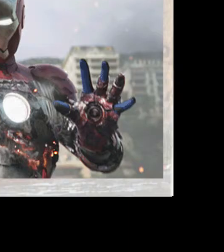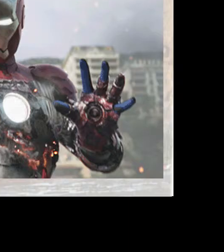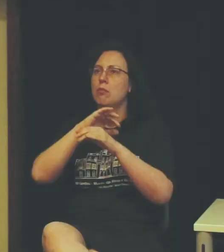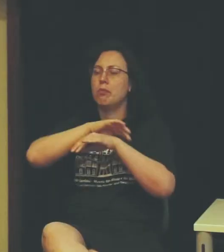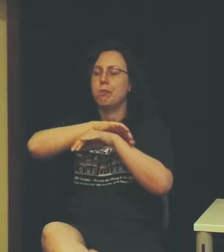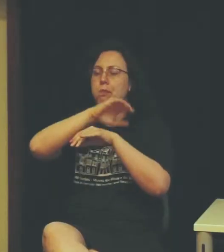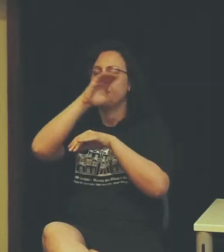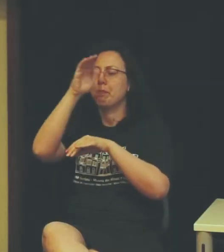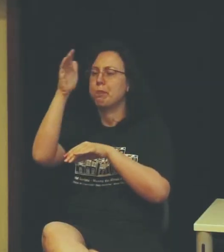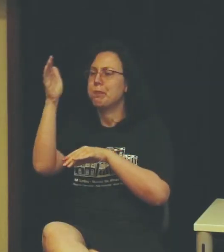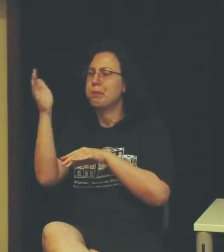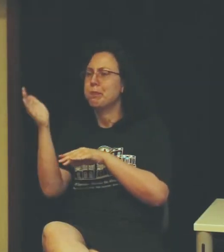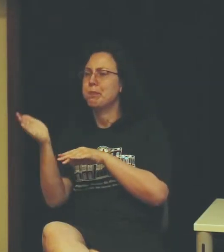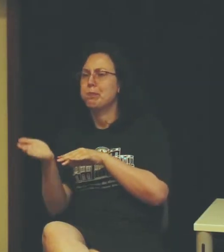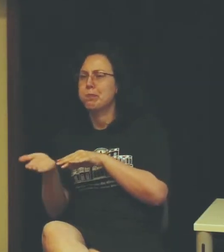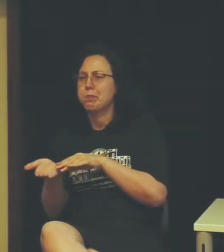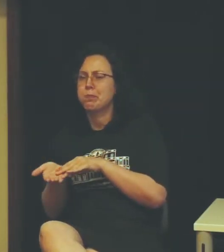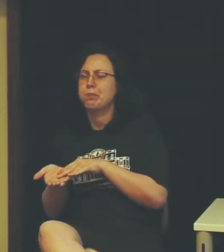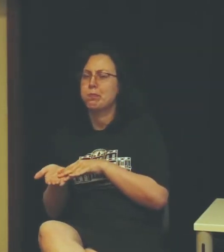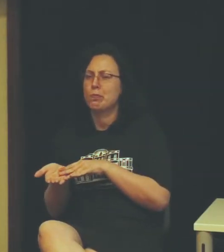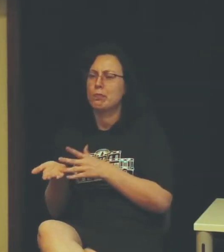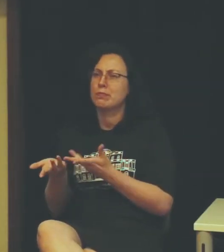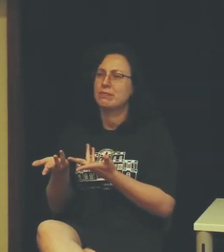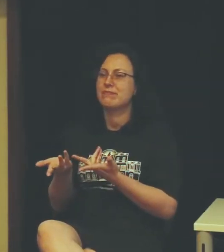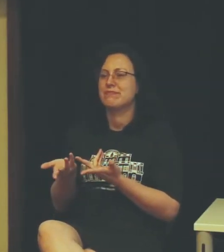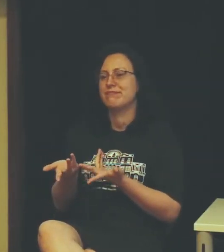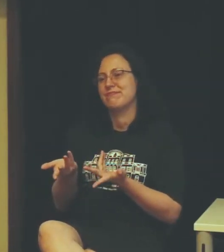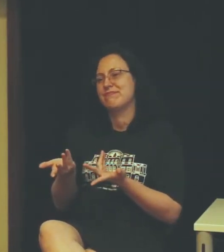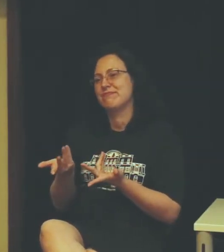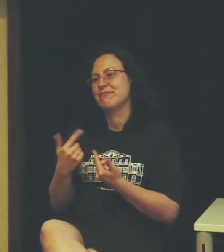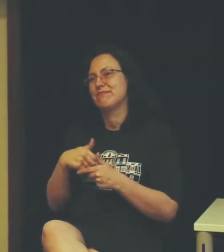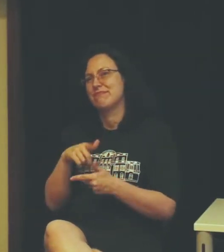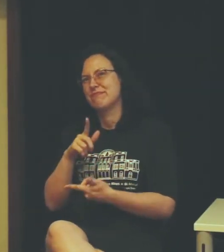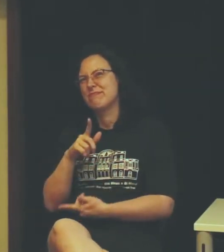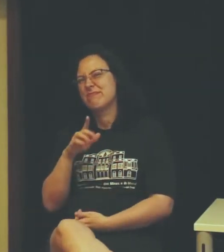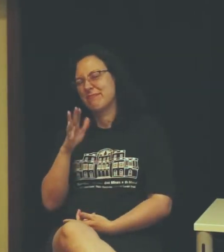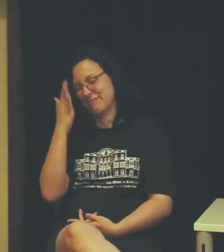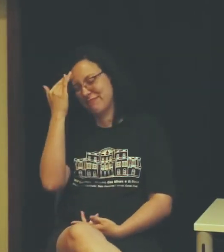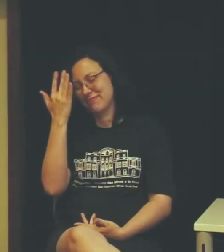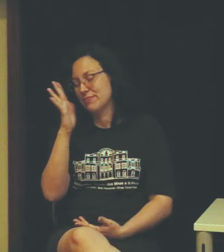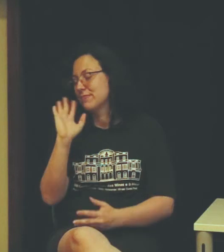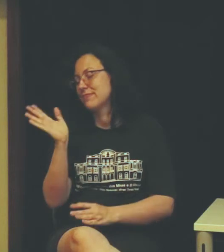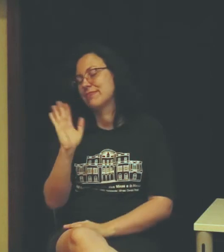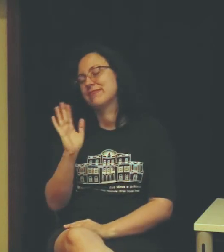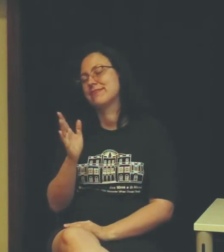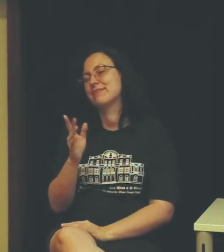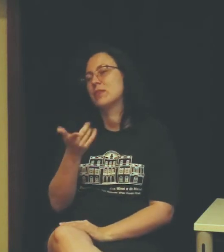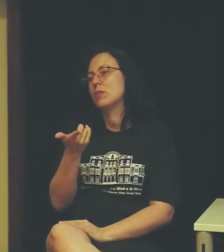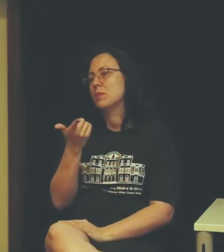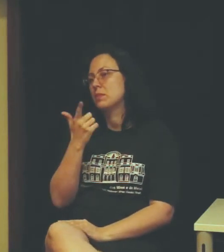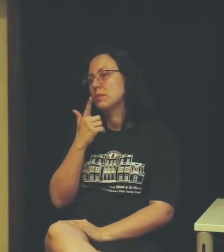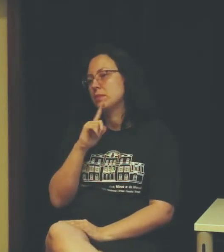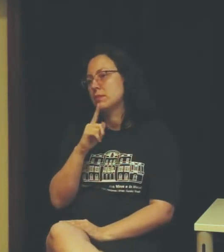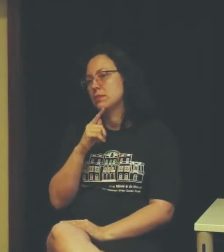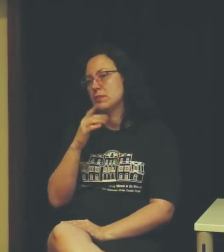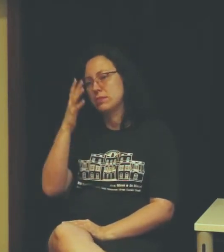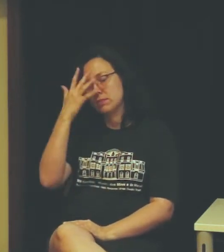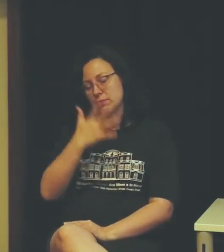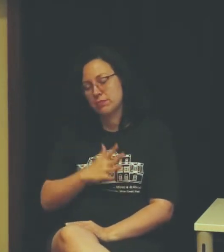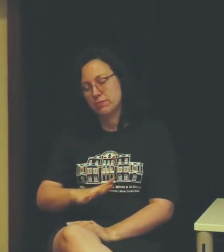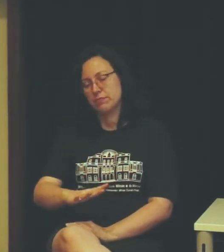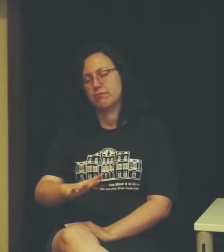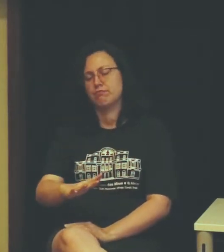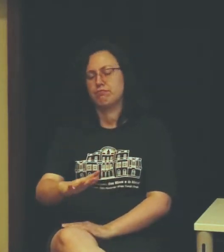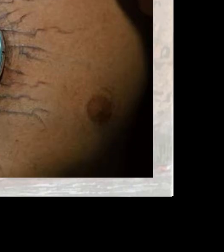sem muitas condições, mas enfim, é o Tony Stark. Né? Ele consegue então alimentar uma primeira armadura rústica que ele